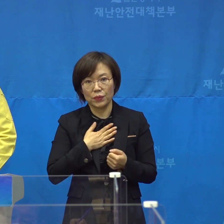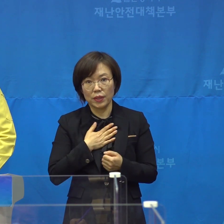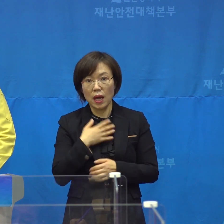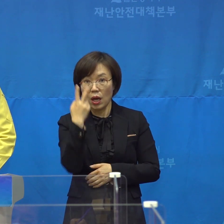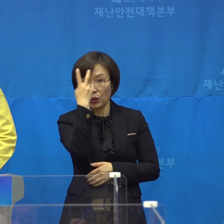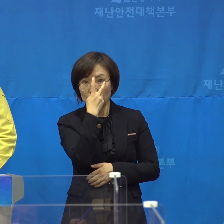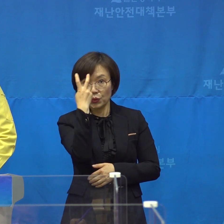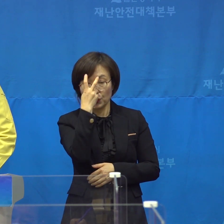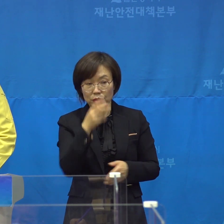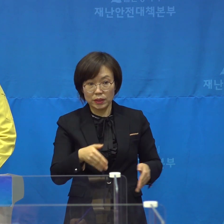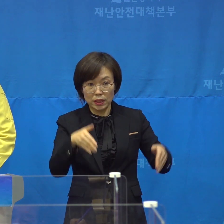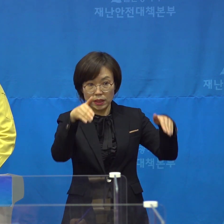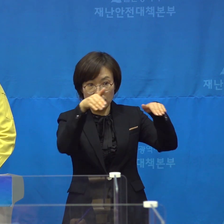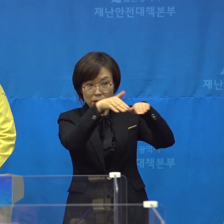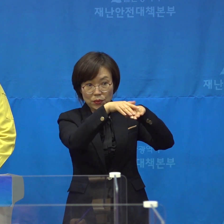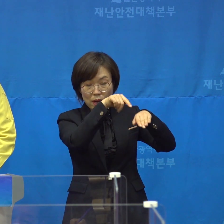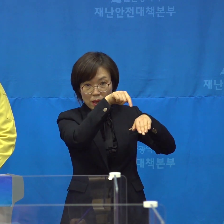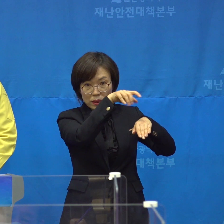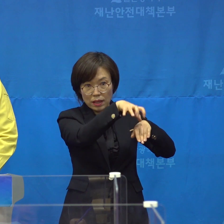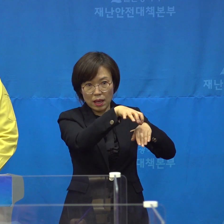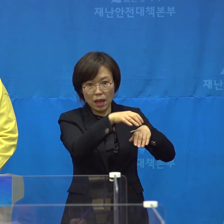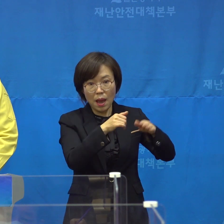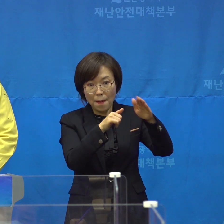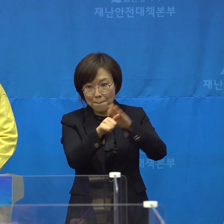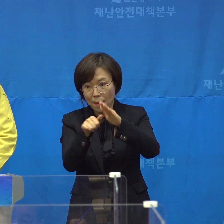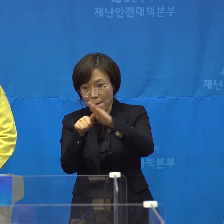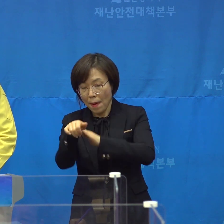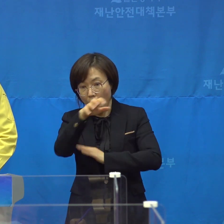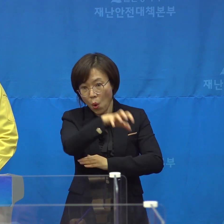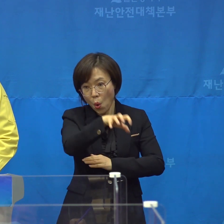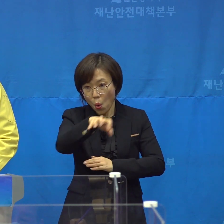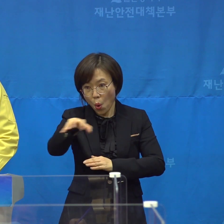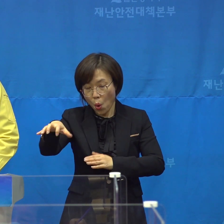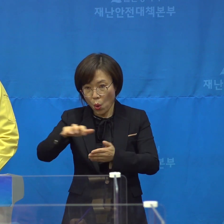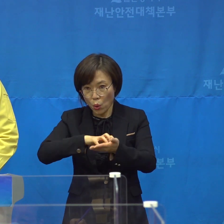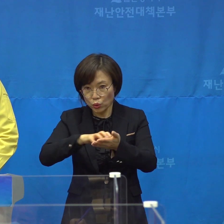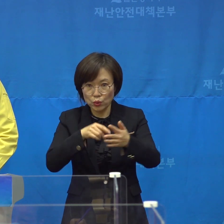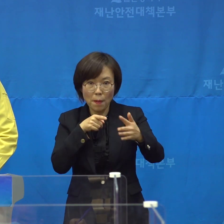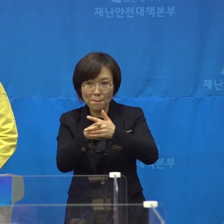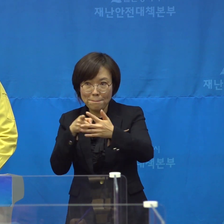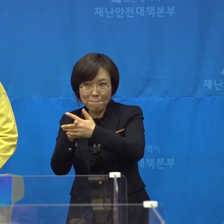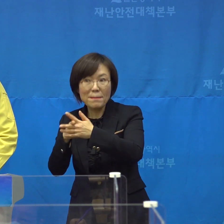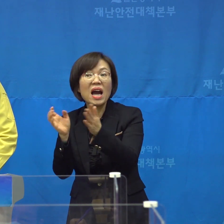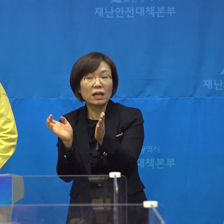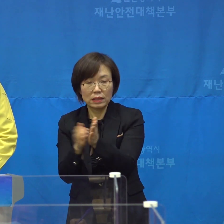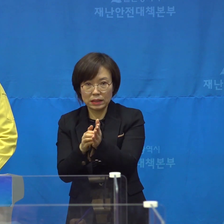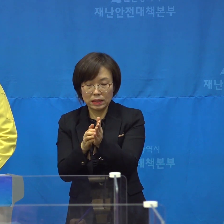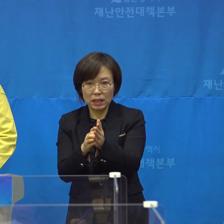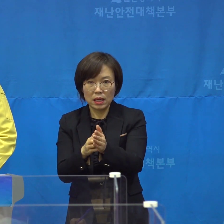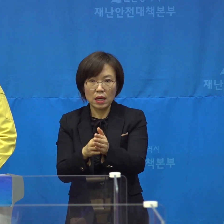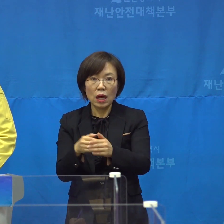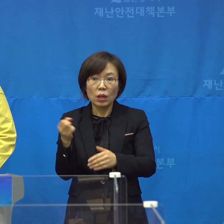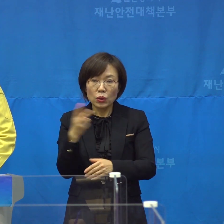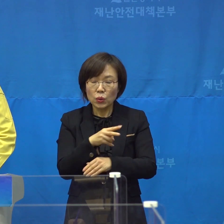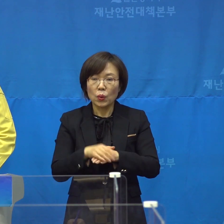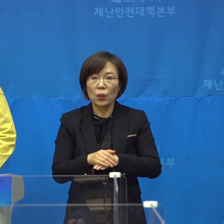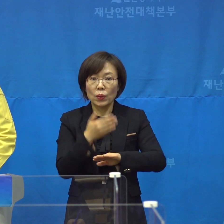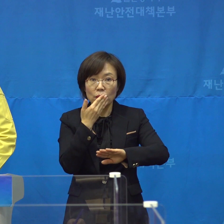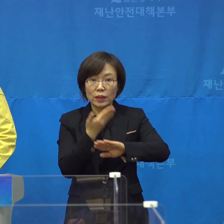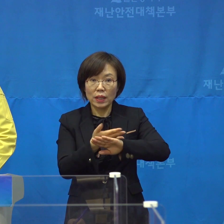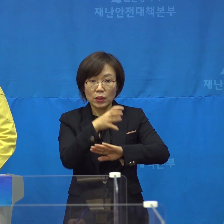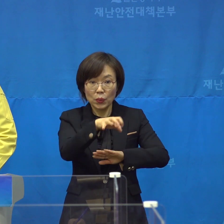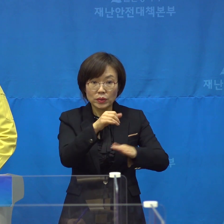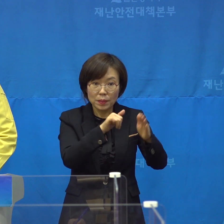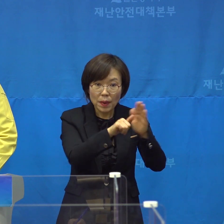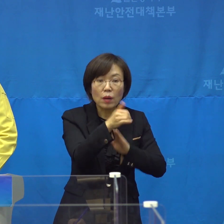저희가 역학조사 기간에 일단 어디를 갔는지 몇 군데를 갔는지는 일단 파악된 상황이고 혹시나 더 여기서